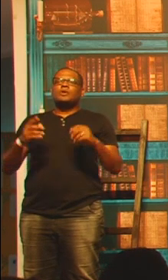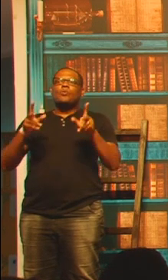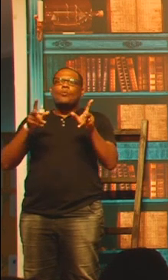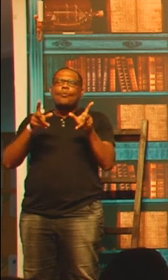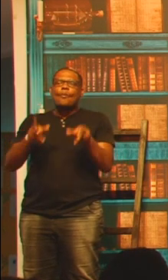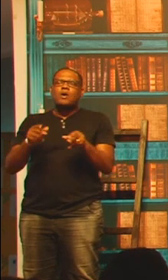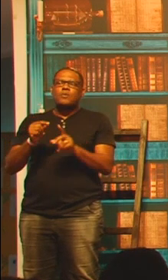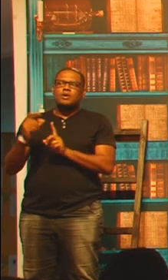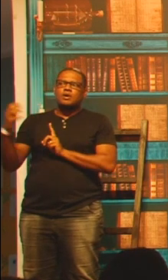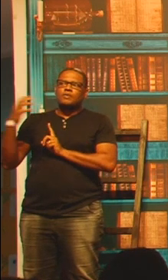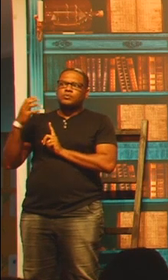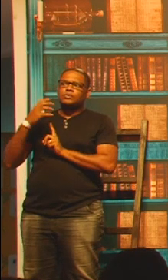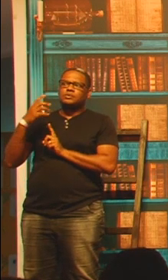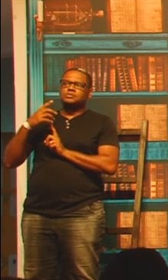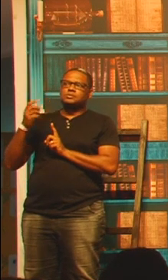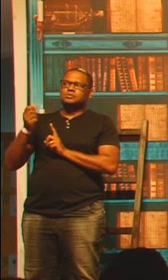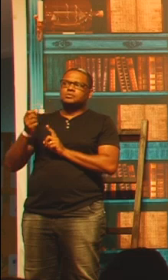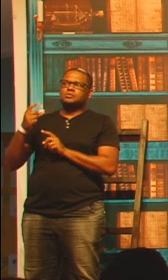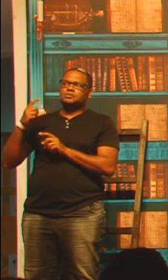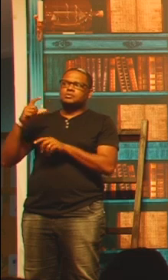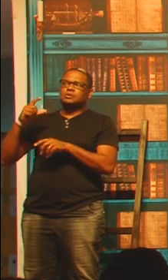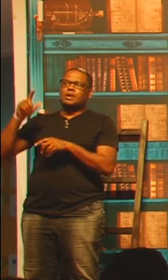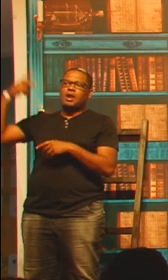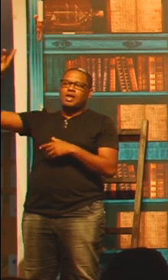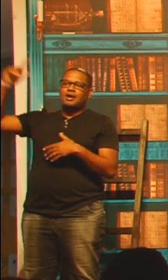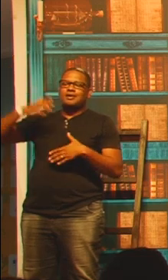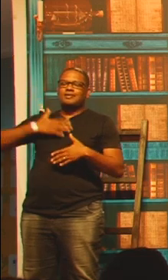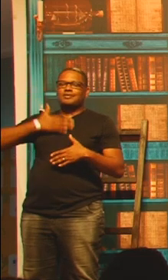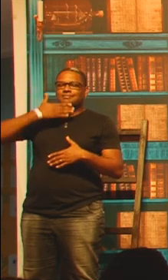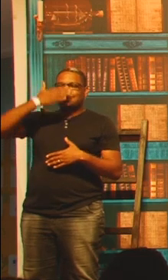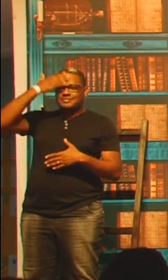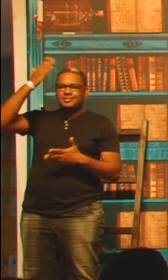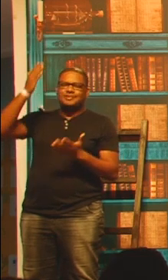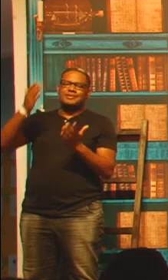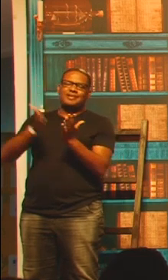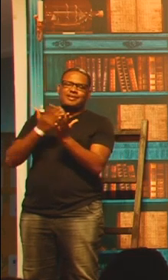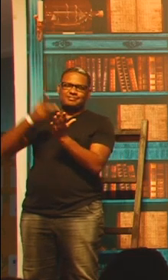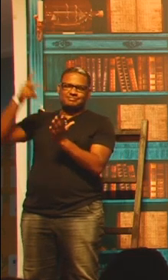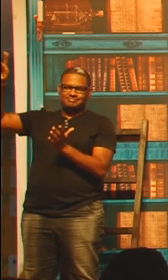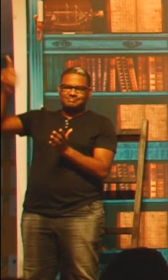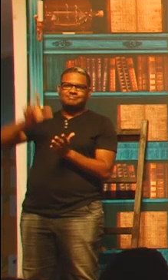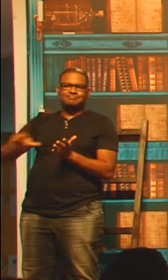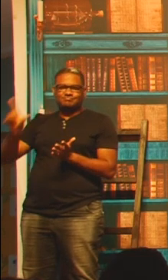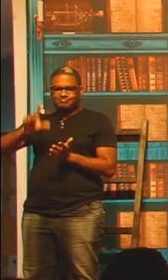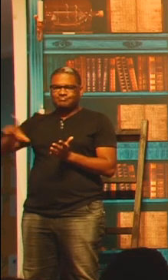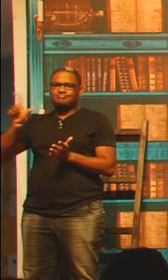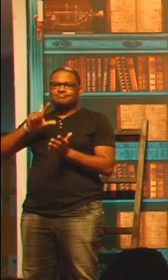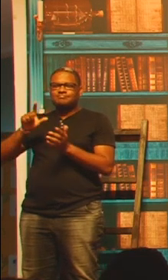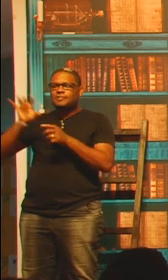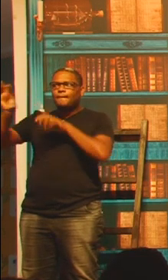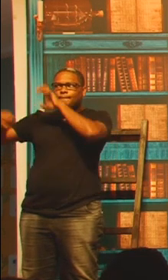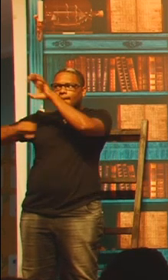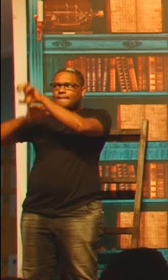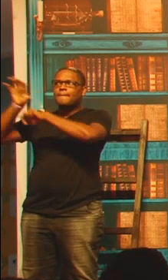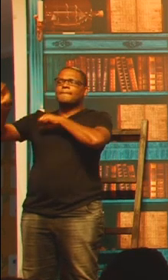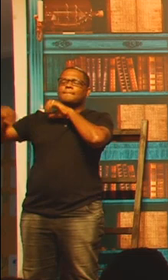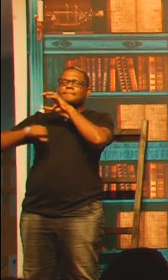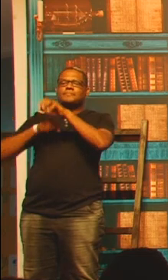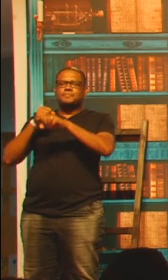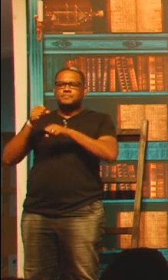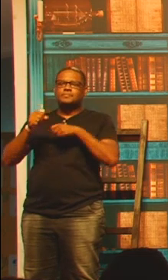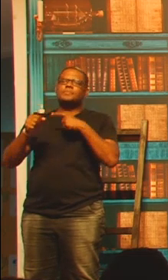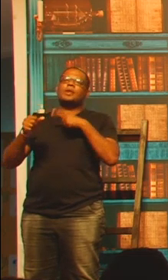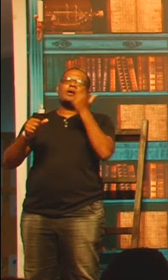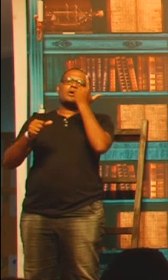uma influência dos grandes contadores de histórias do mundo árabe, né, as Mil e Uma Noites, tal, que de alguma maneira eu quis trazer. E foi assim que